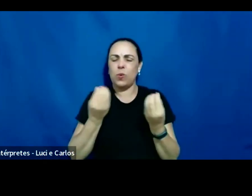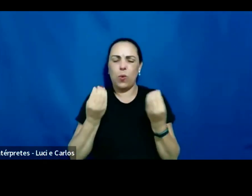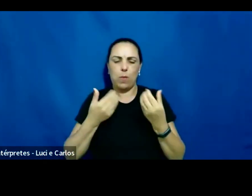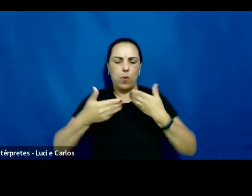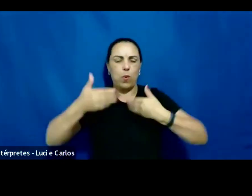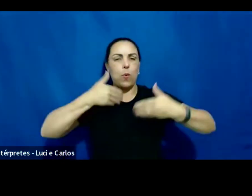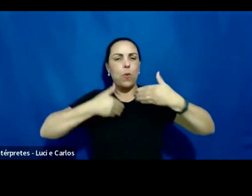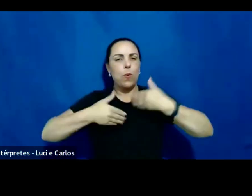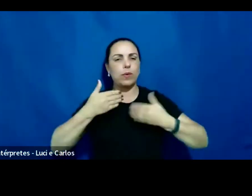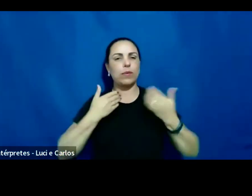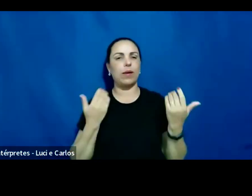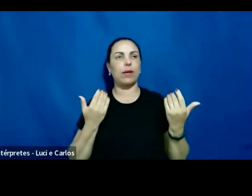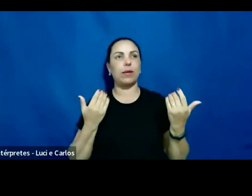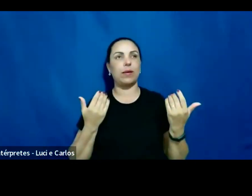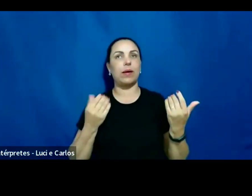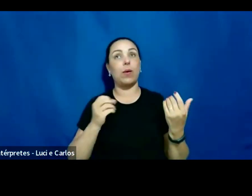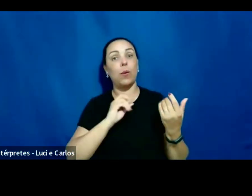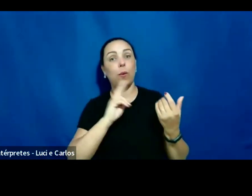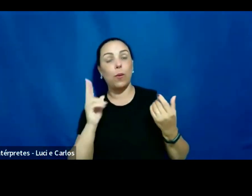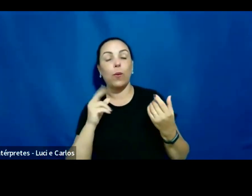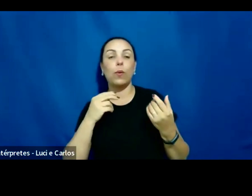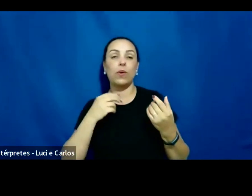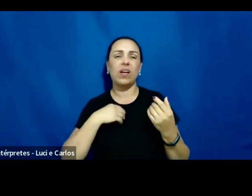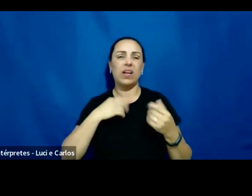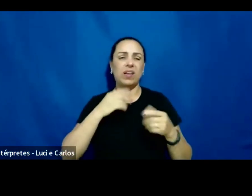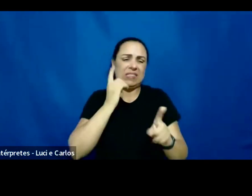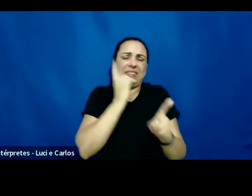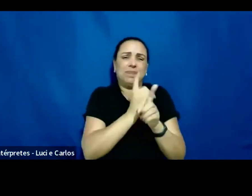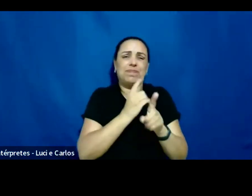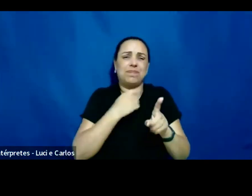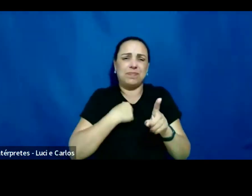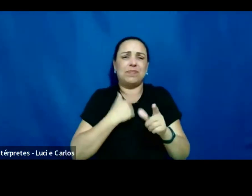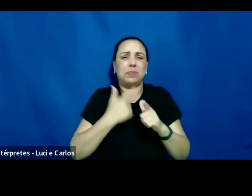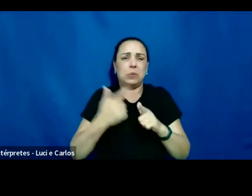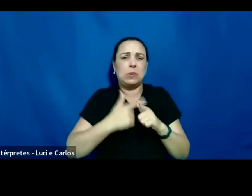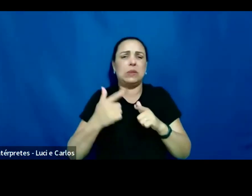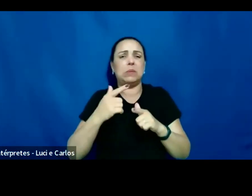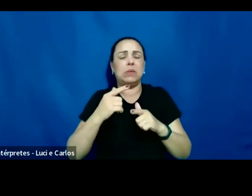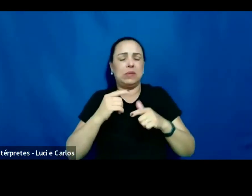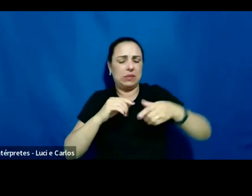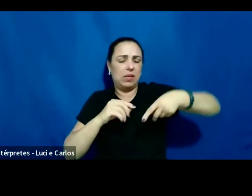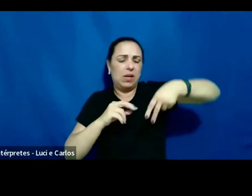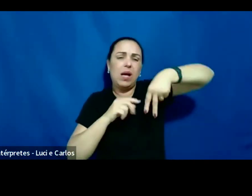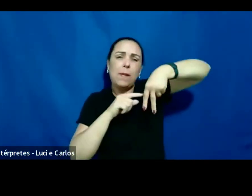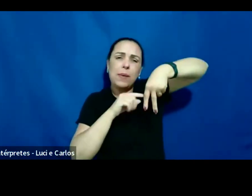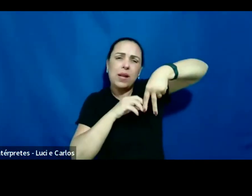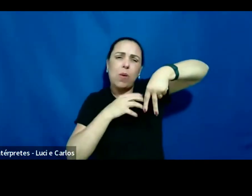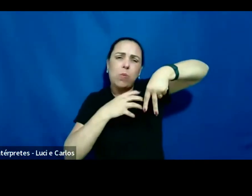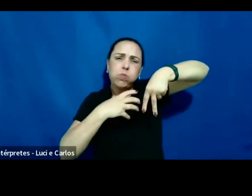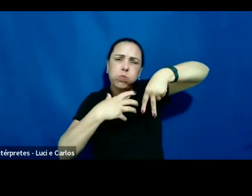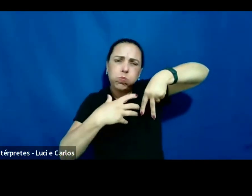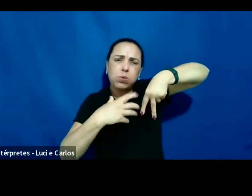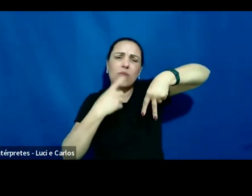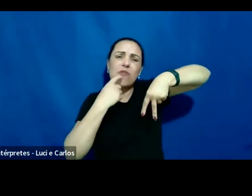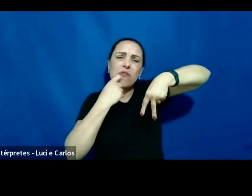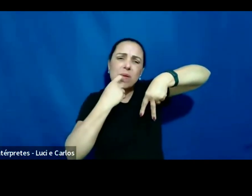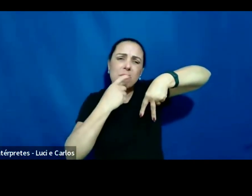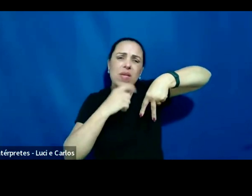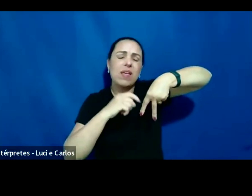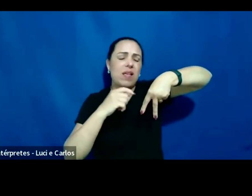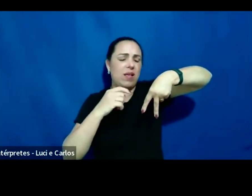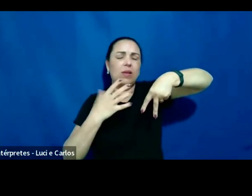trombose de forma natural, sem utilizar medicamento. Mas, o Sunek, fala